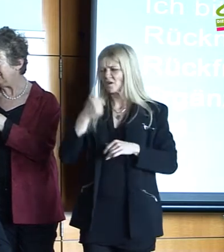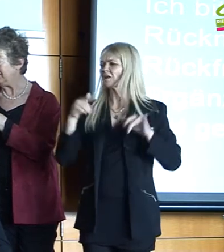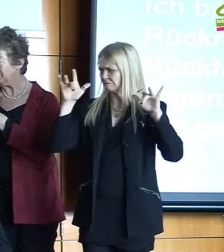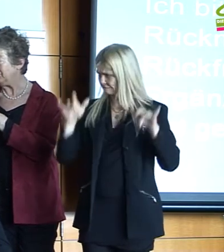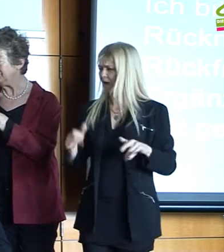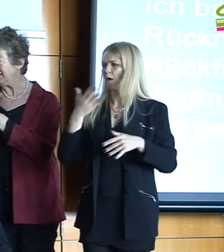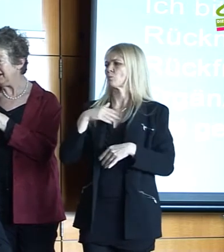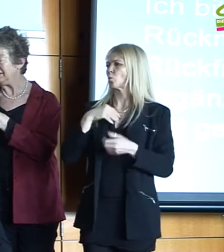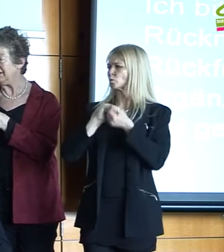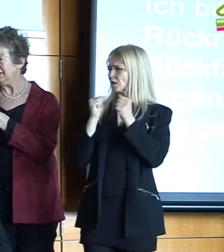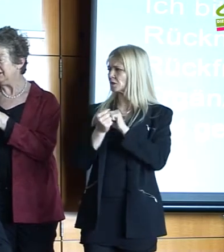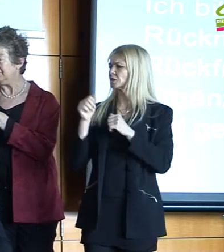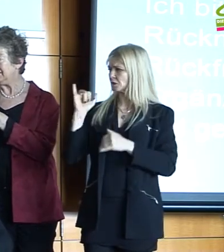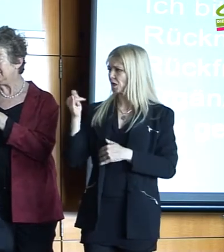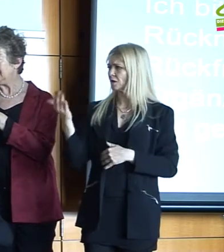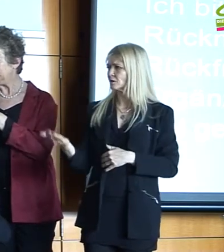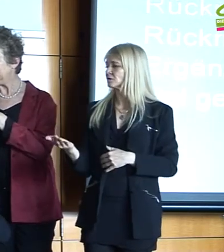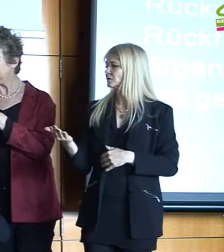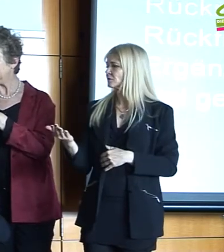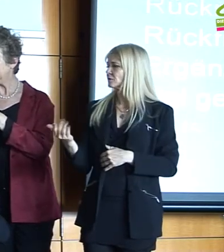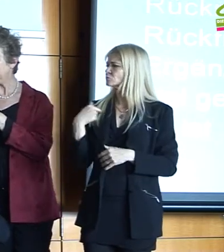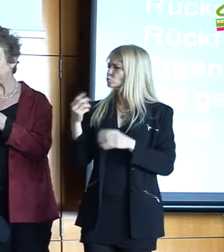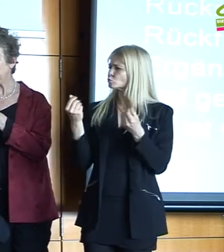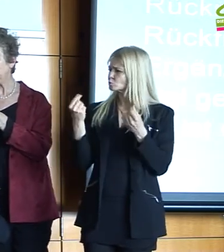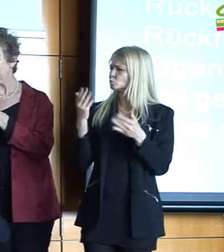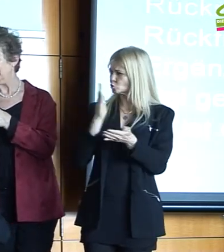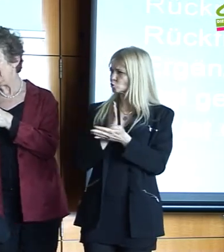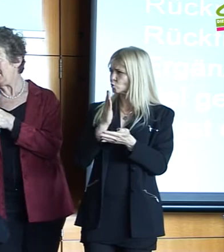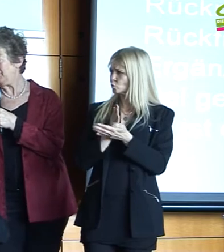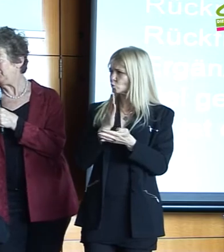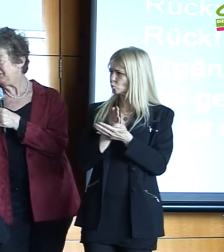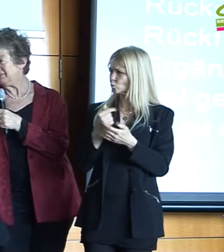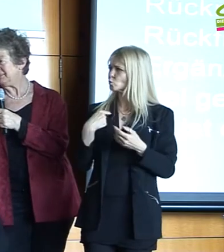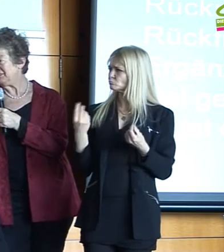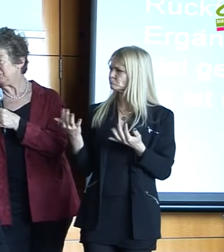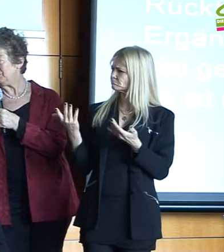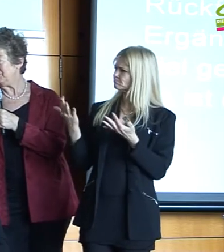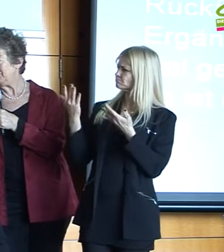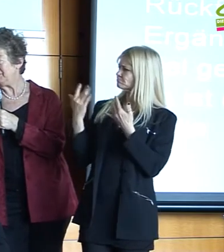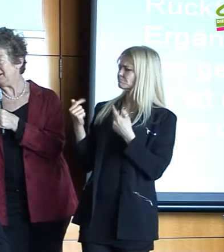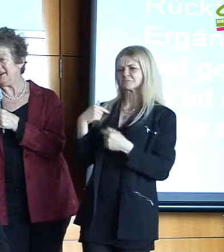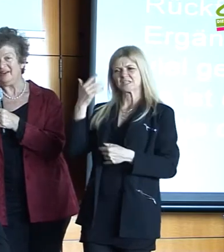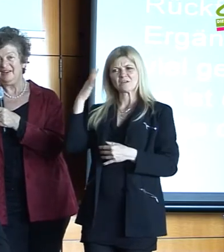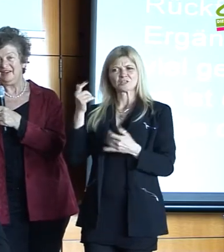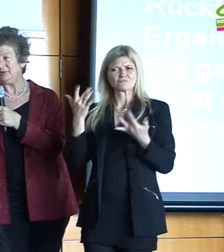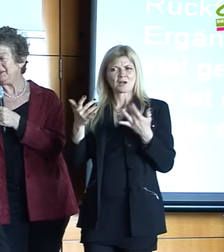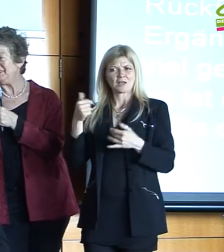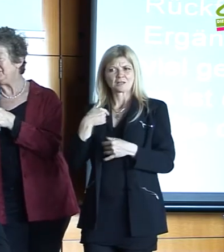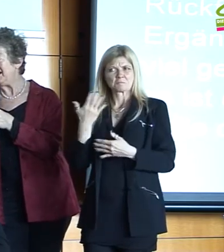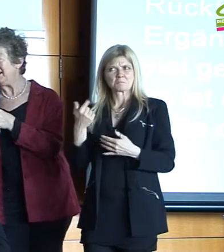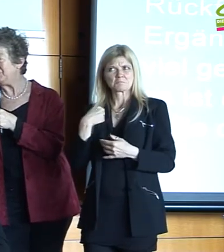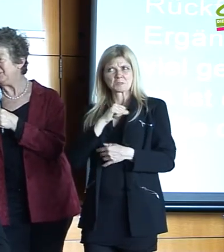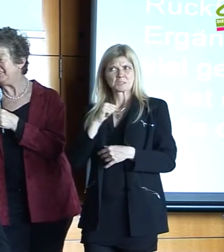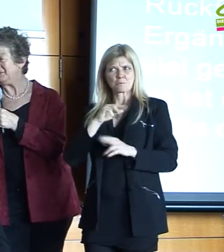zu ändern. Also auch von daher, die wirklich spüre ich das irgendwie so heraus. Ich weiß nicht, also, ob das eine